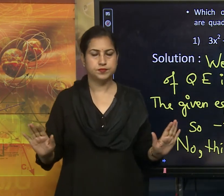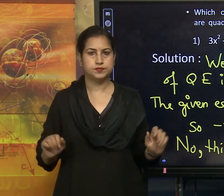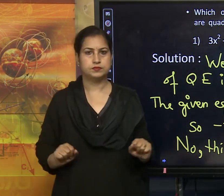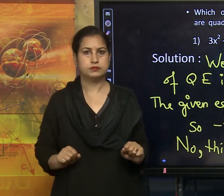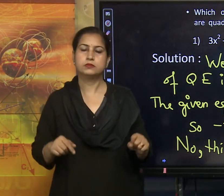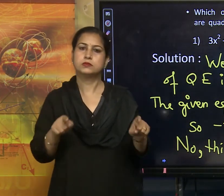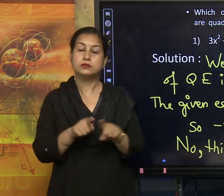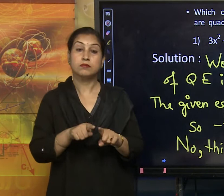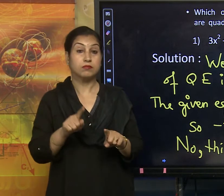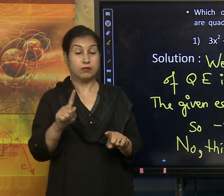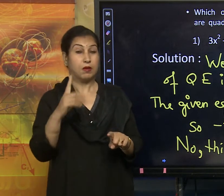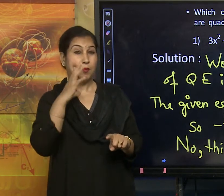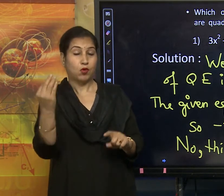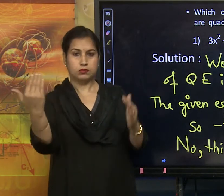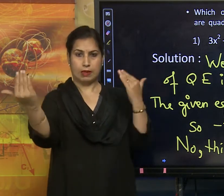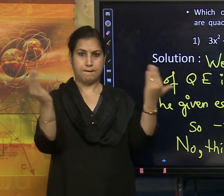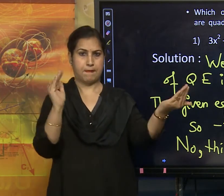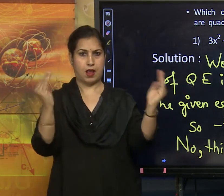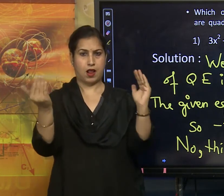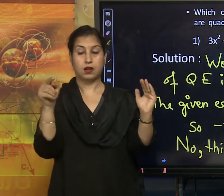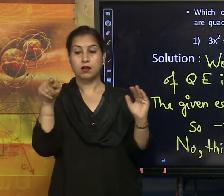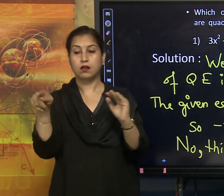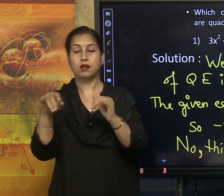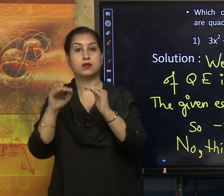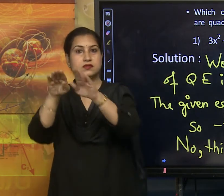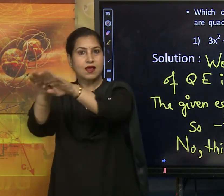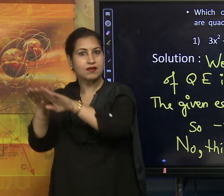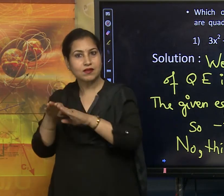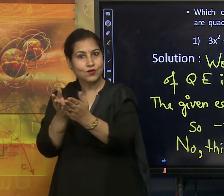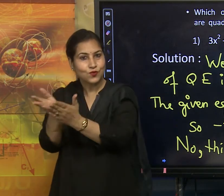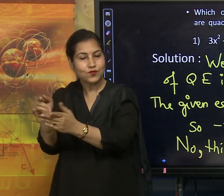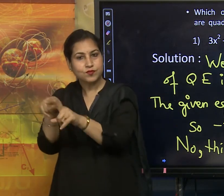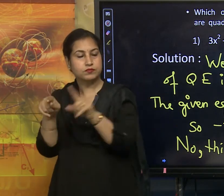ये हमारा उत्तर हो गया। इसी प्रकार हमें स्टैंडर्ड फॉर्म की